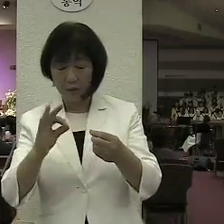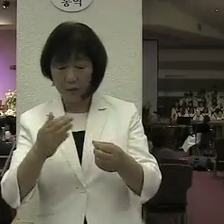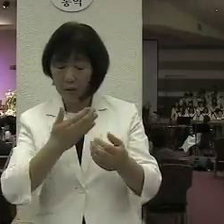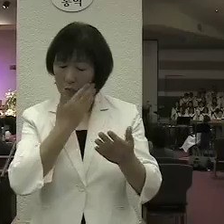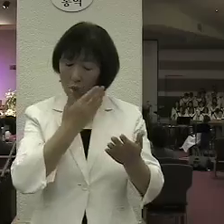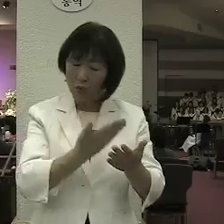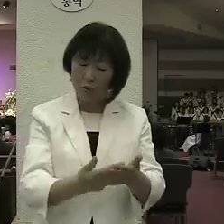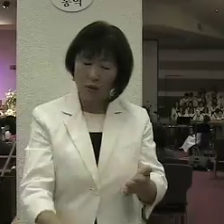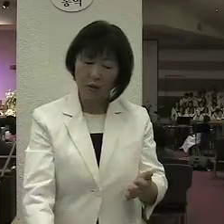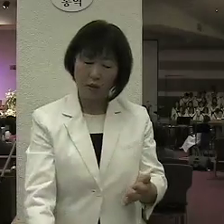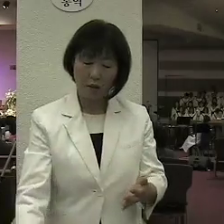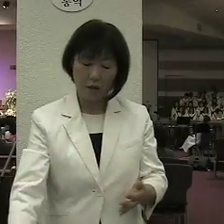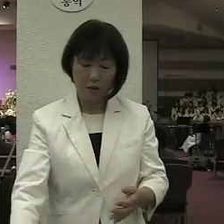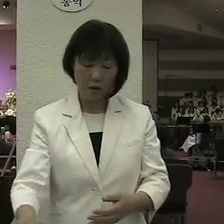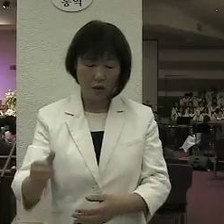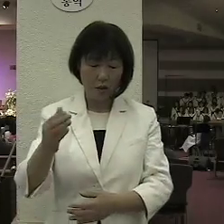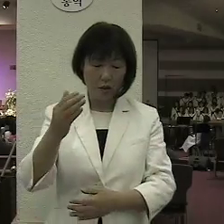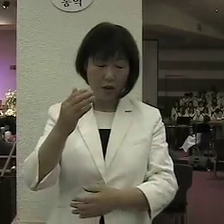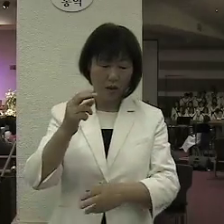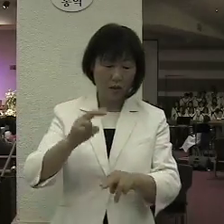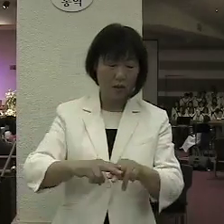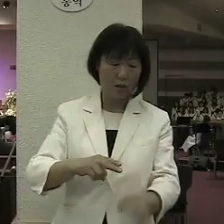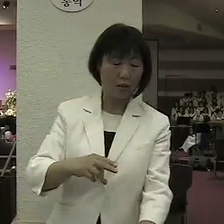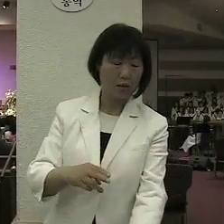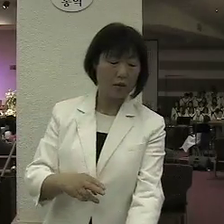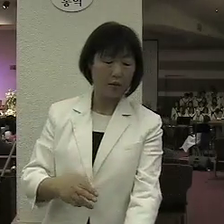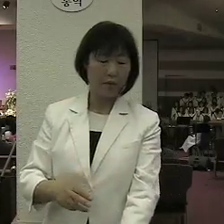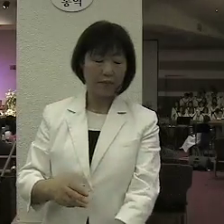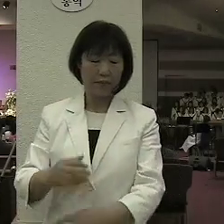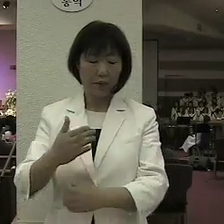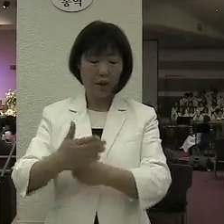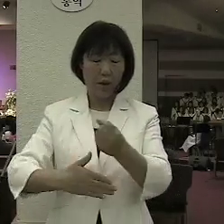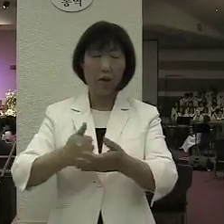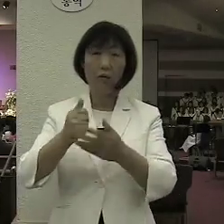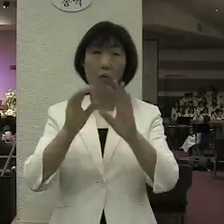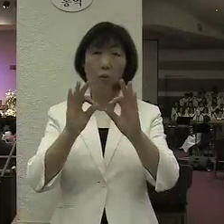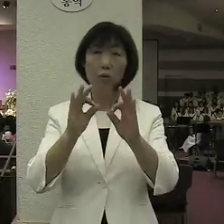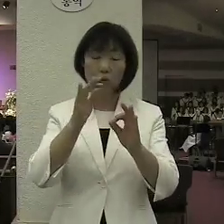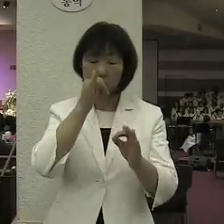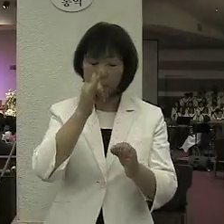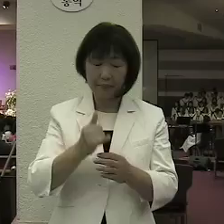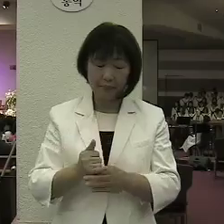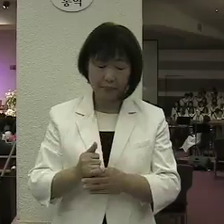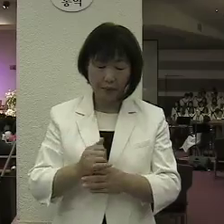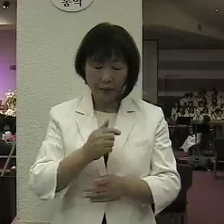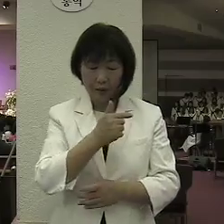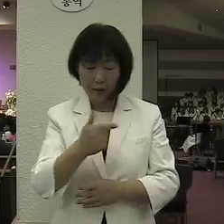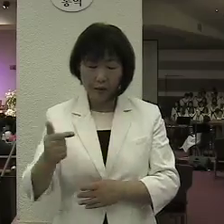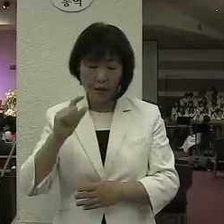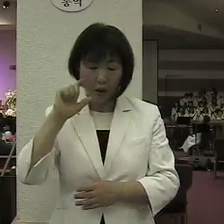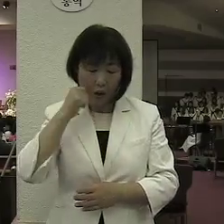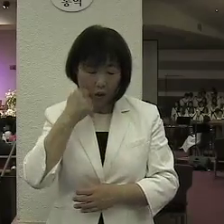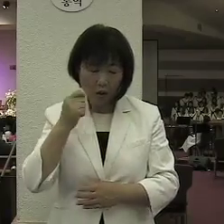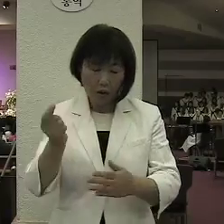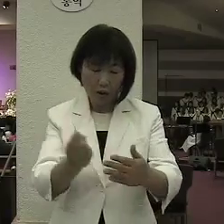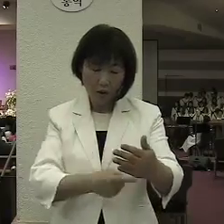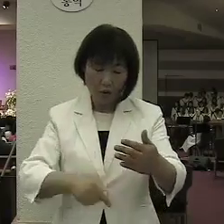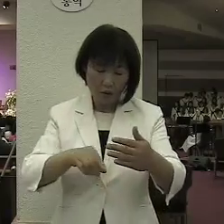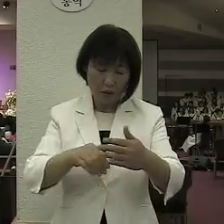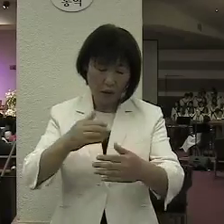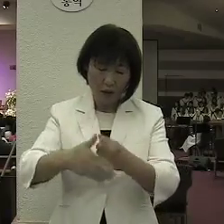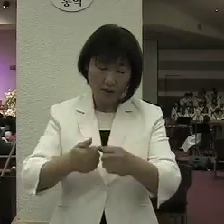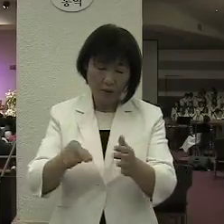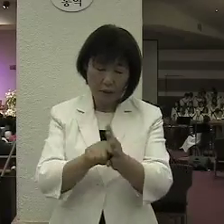이 요한계시록의 말씀도 바로 승리하신 그 예수님을 가리키는데요, 그 승리하신 예수님의 부활의